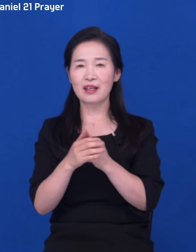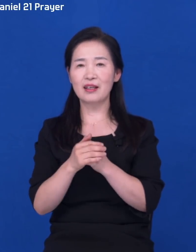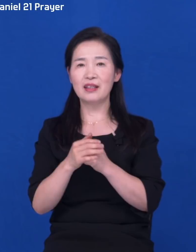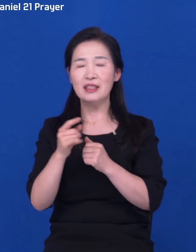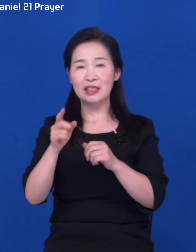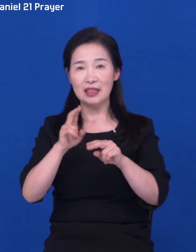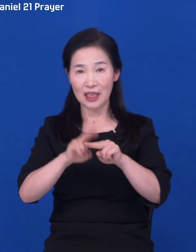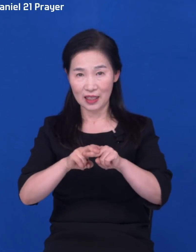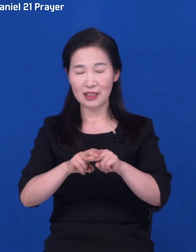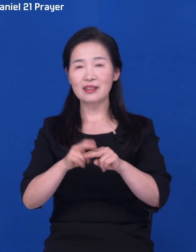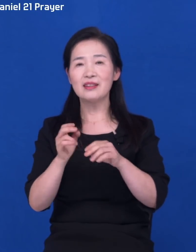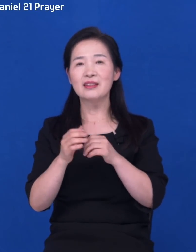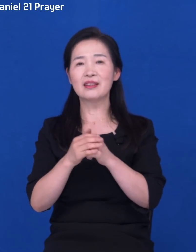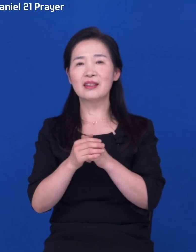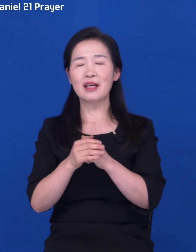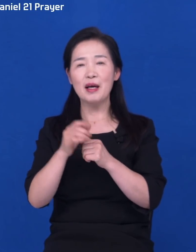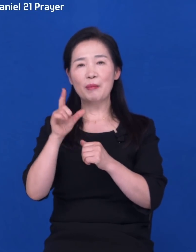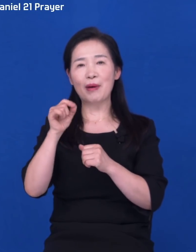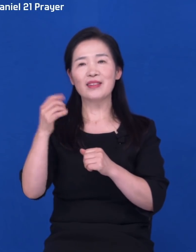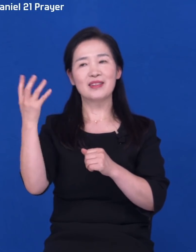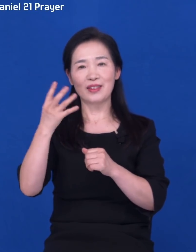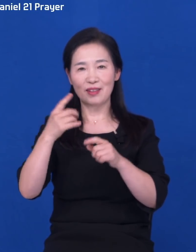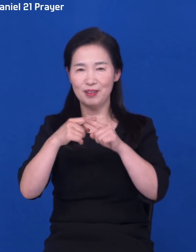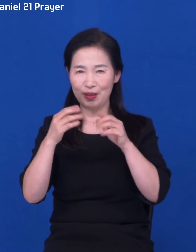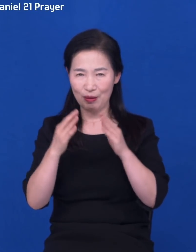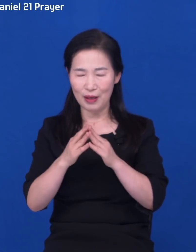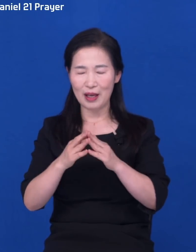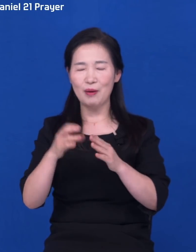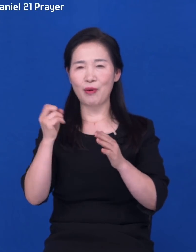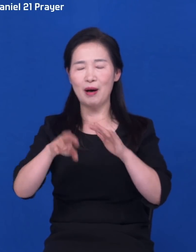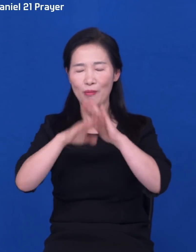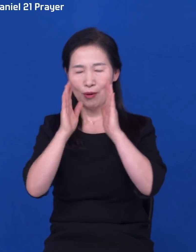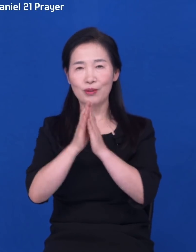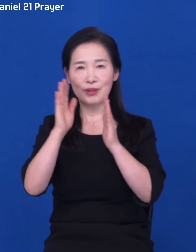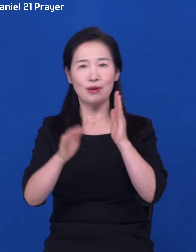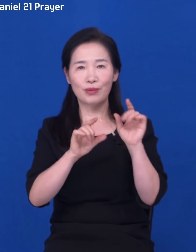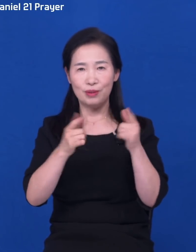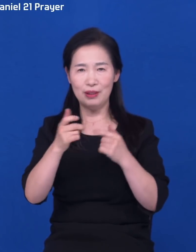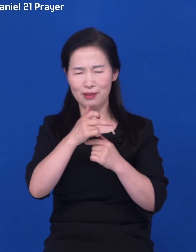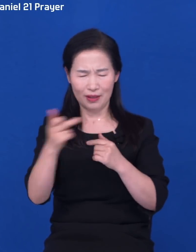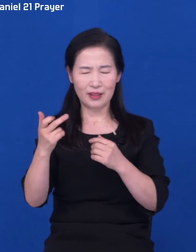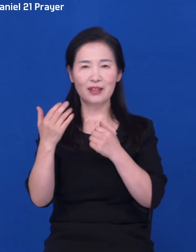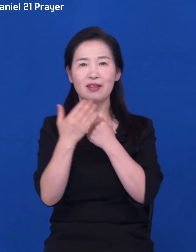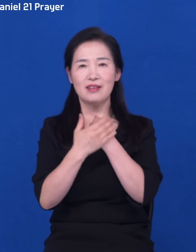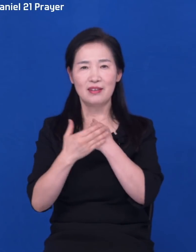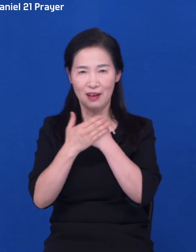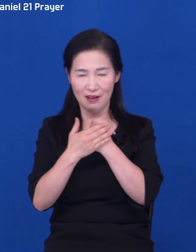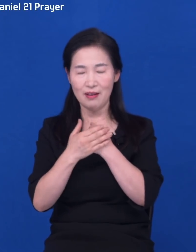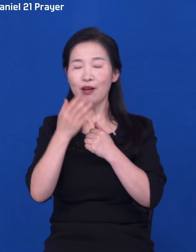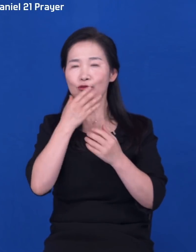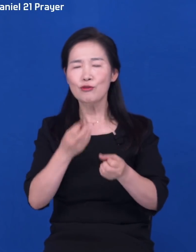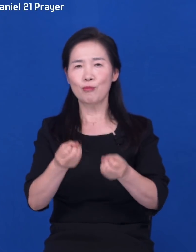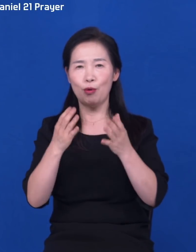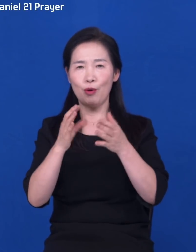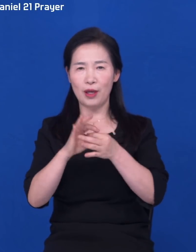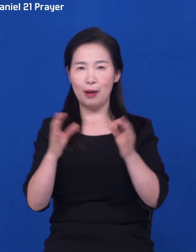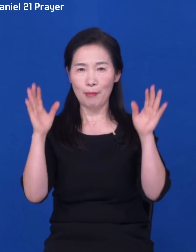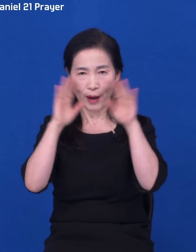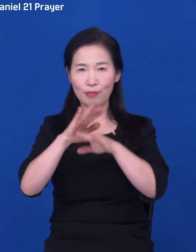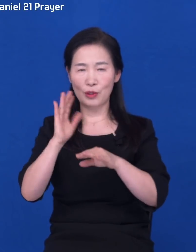또 1만여 4천 교회와 모든 성도들에게 큰 은혜가 되는 축복의 밤이 되기를